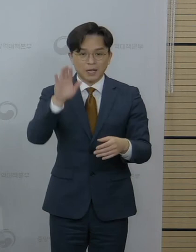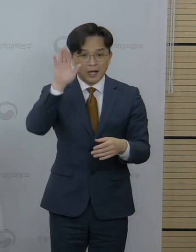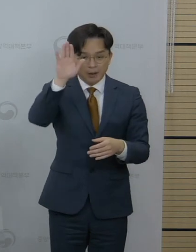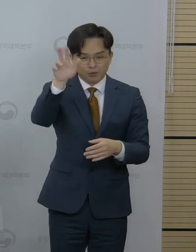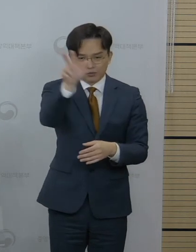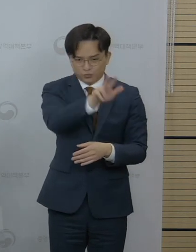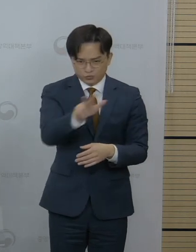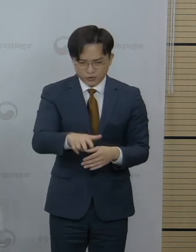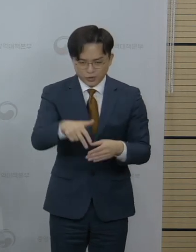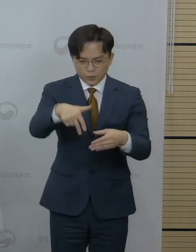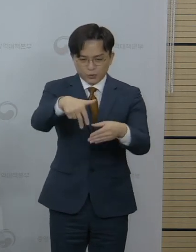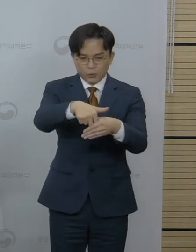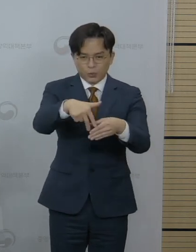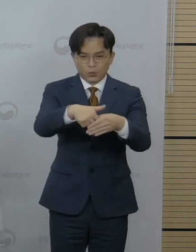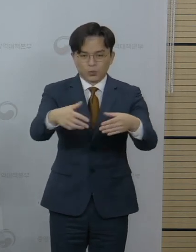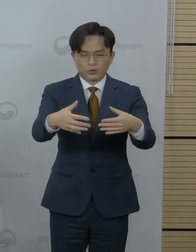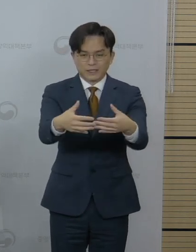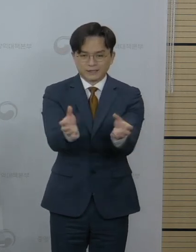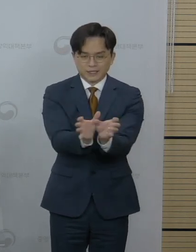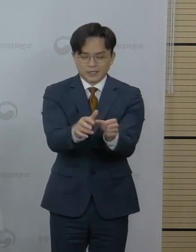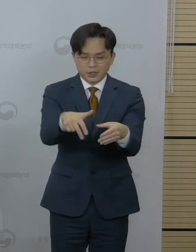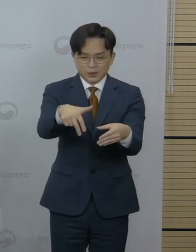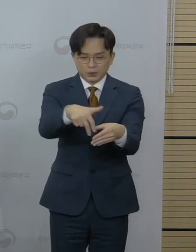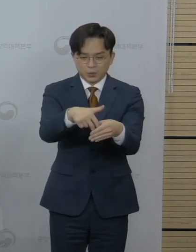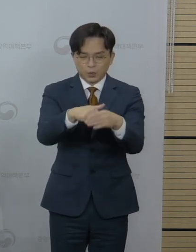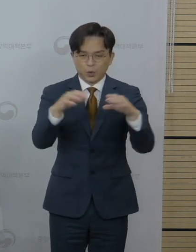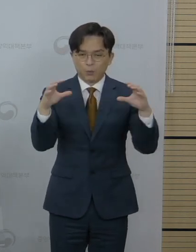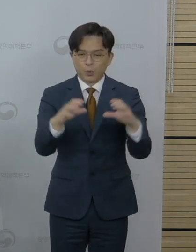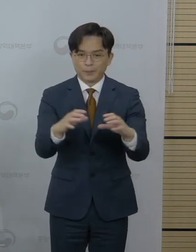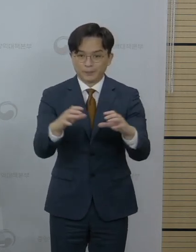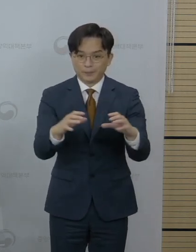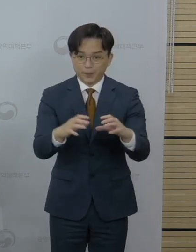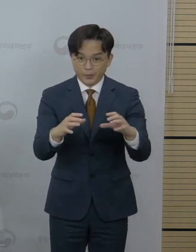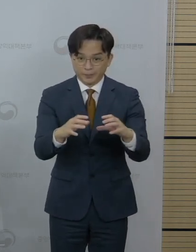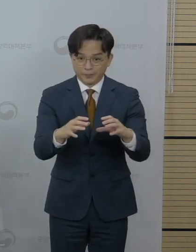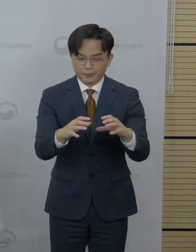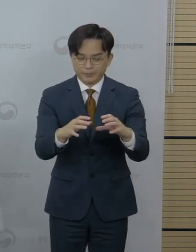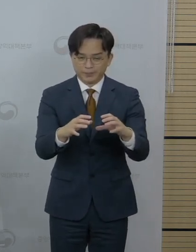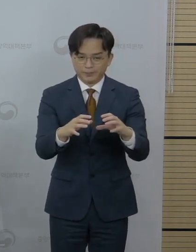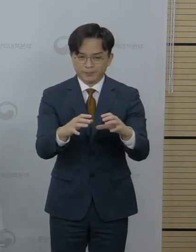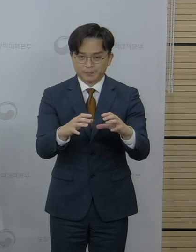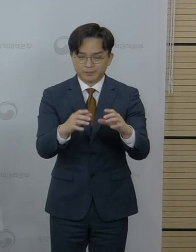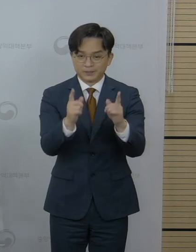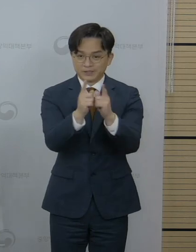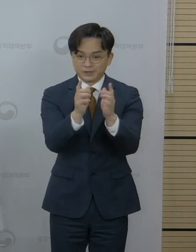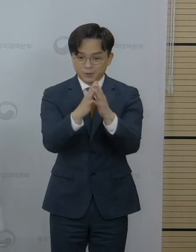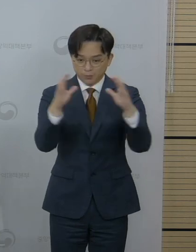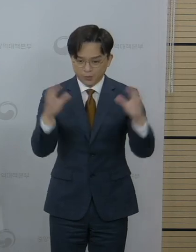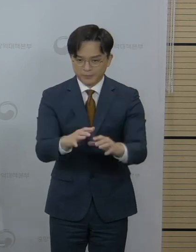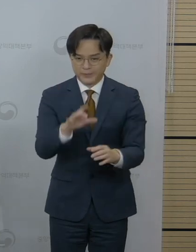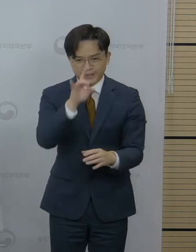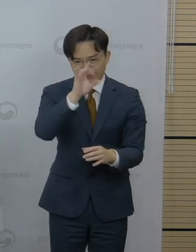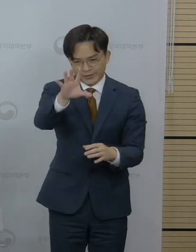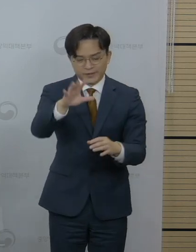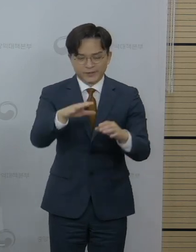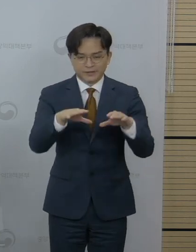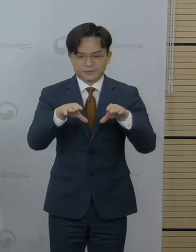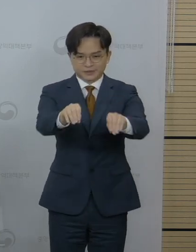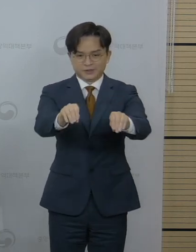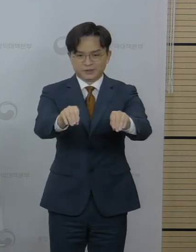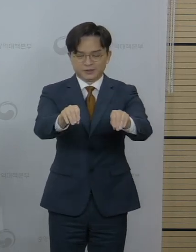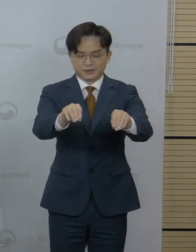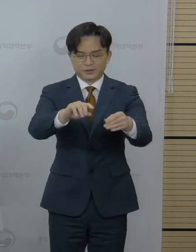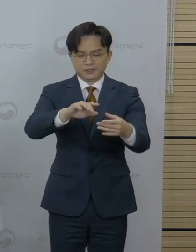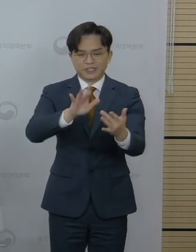해야 되고 또 말씀드린 대로 종교 시설 주간의 모임이나 식사는 금지가 됩니다. 다만 비대면